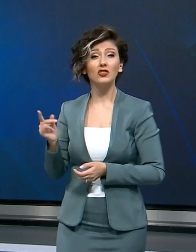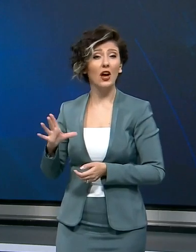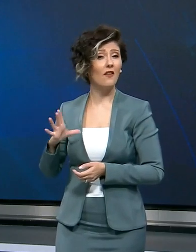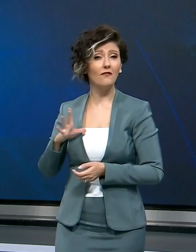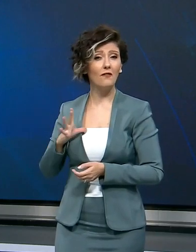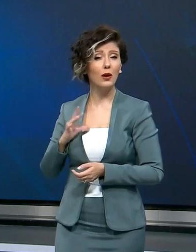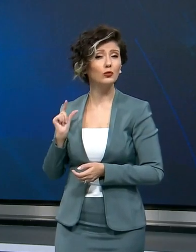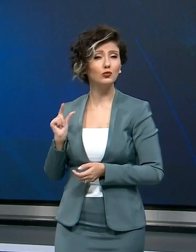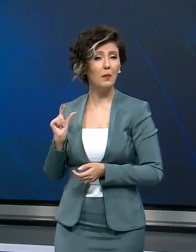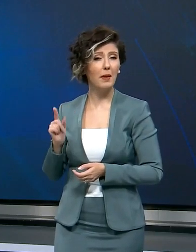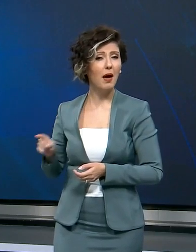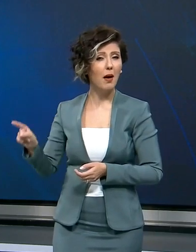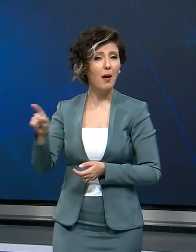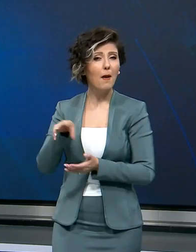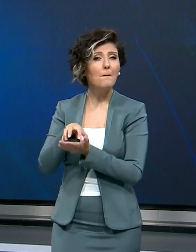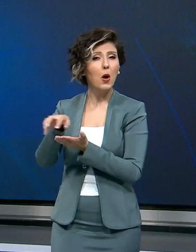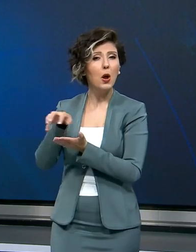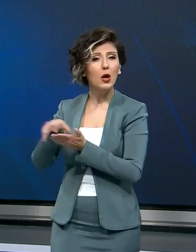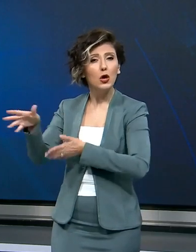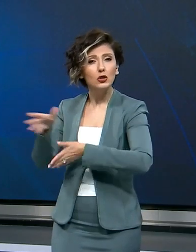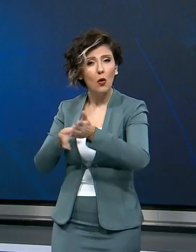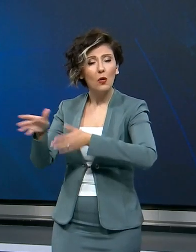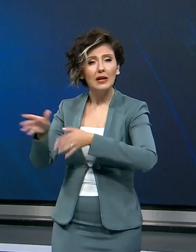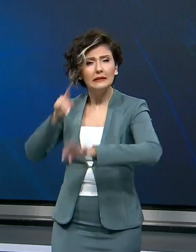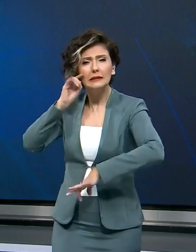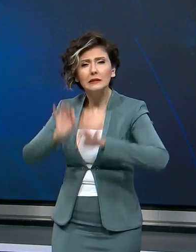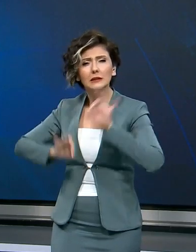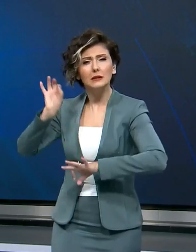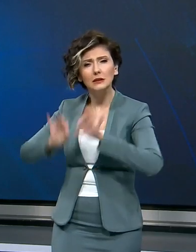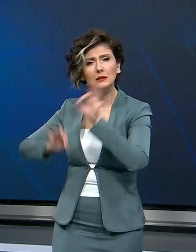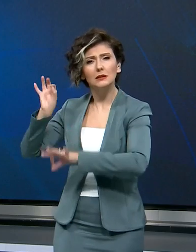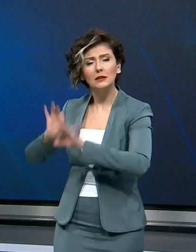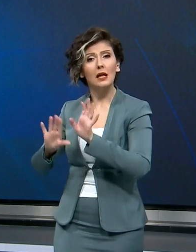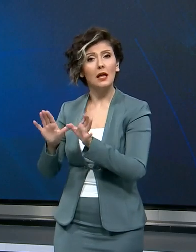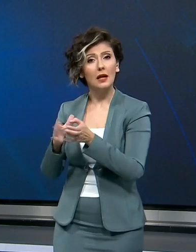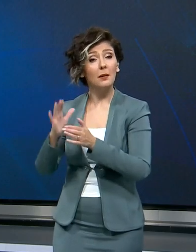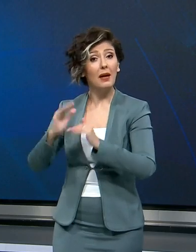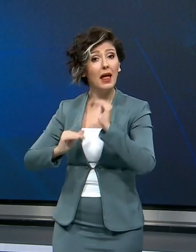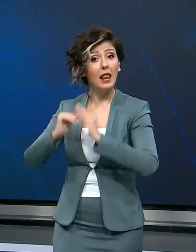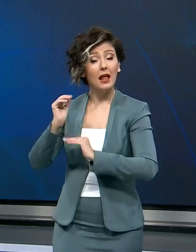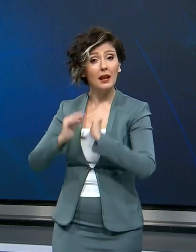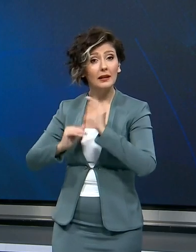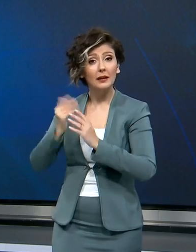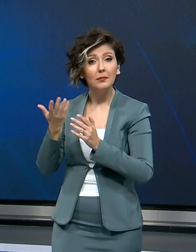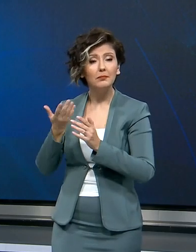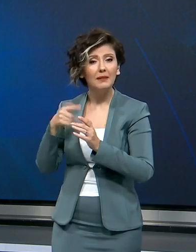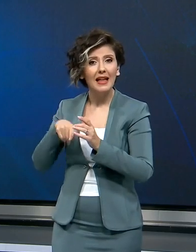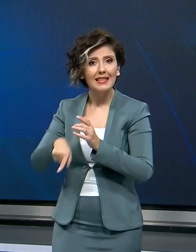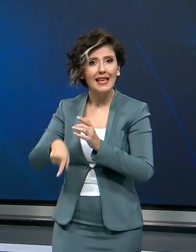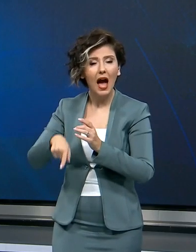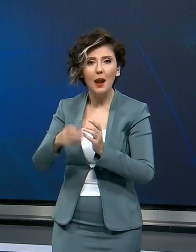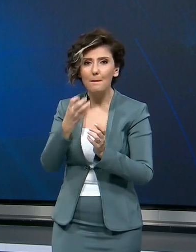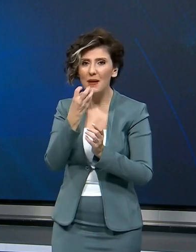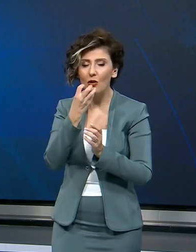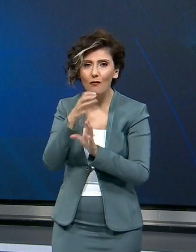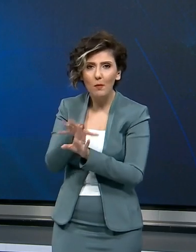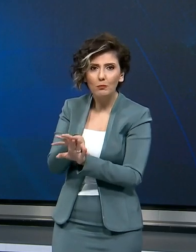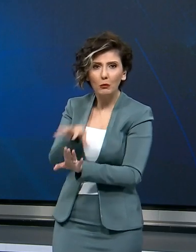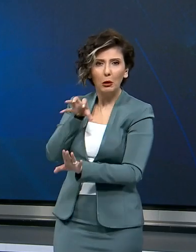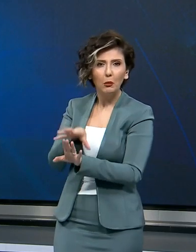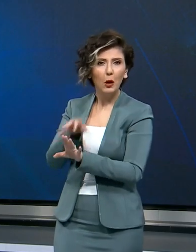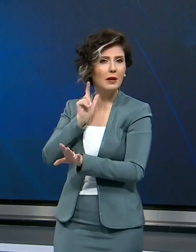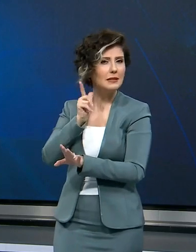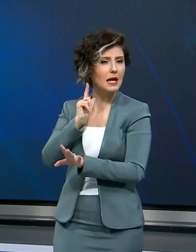Kaçak olduğundan kuşkulanılan bölgelerde sokaklar karış karış taranıyor. Ekipler ellerinde akustik yer mikrofonlarıyla desibel